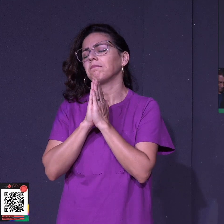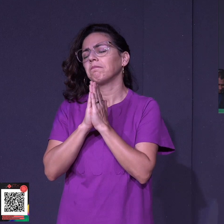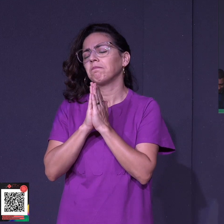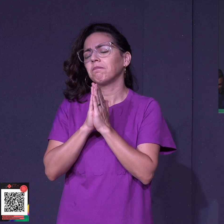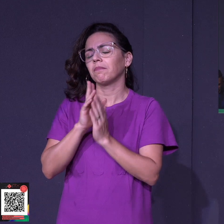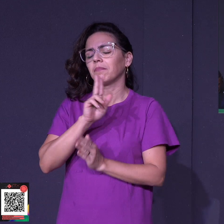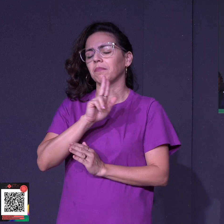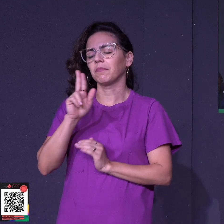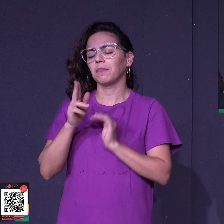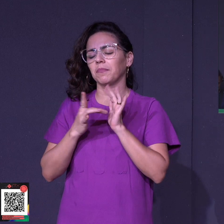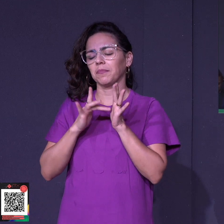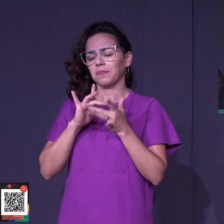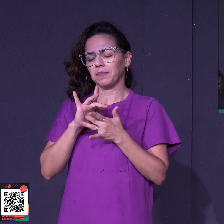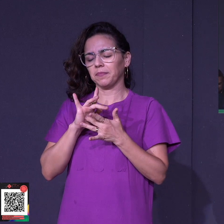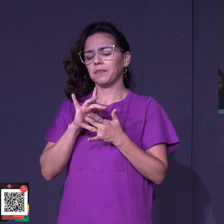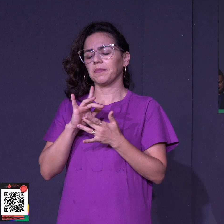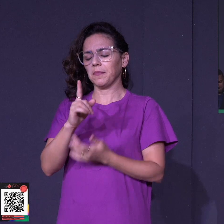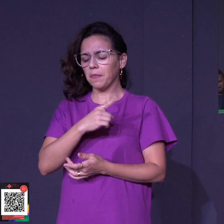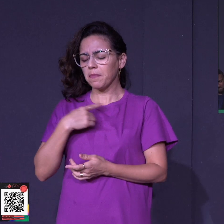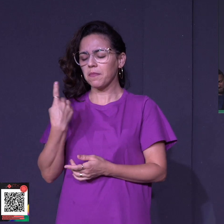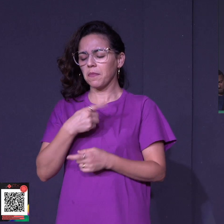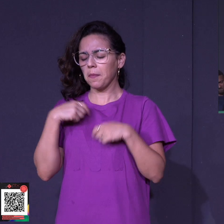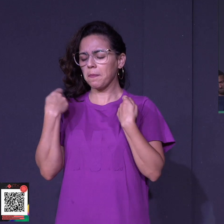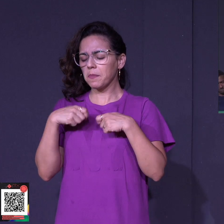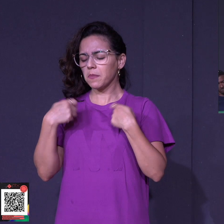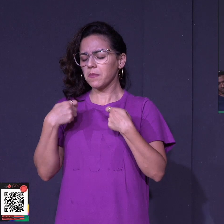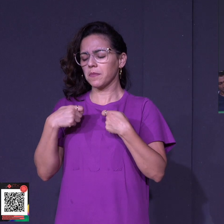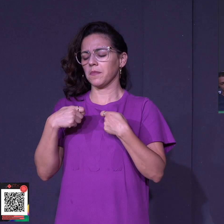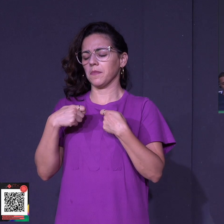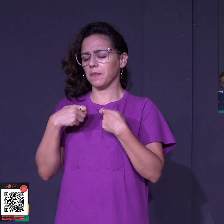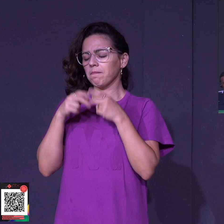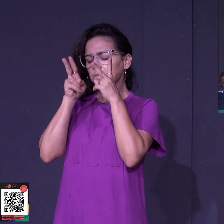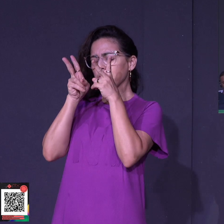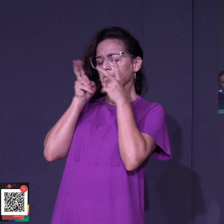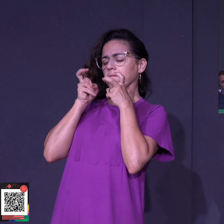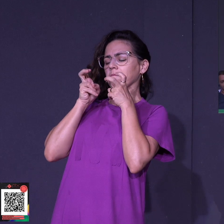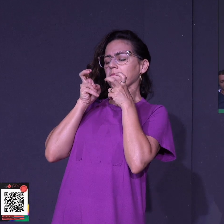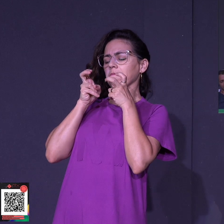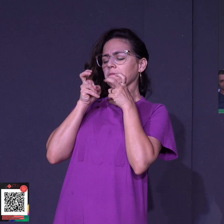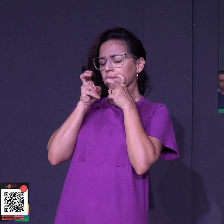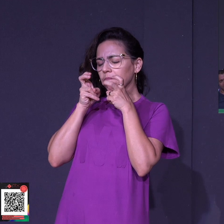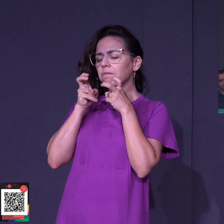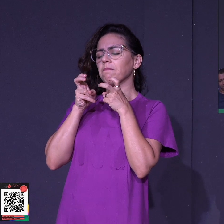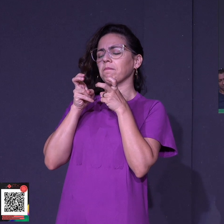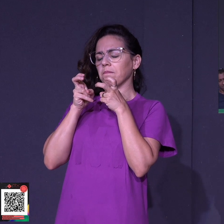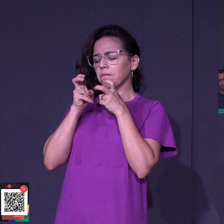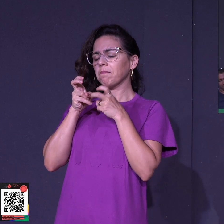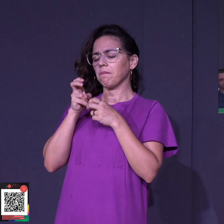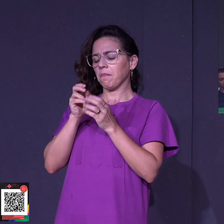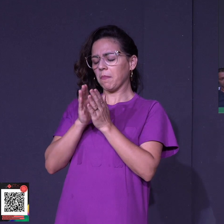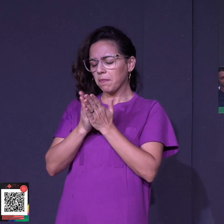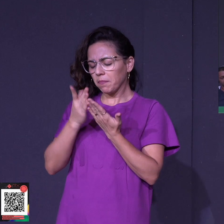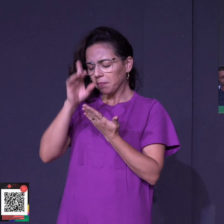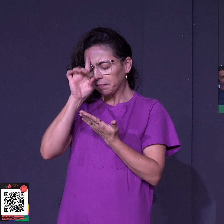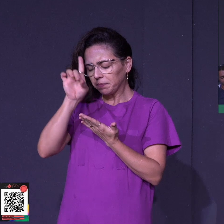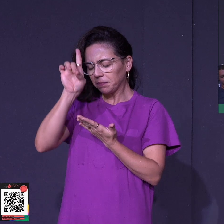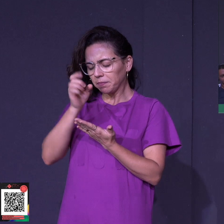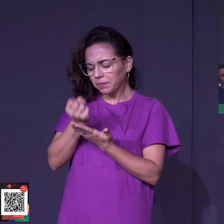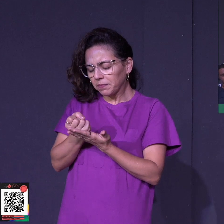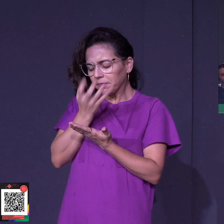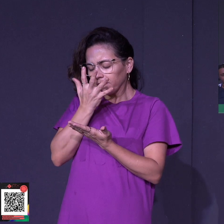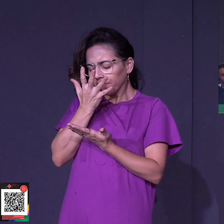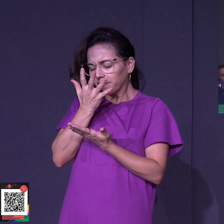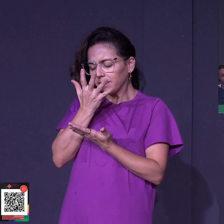de Jesus. Precisamos continuar ouvindo a tua voz. Revela-nos a tua palavra, a quem